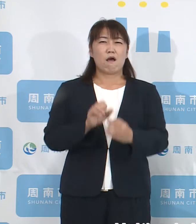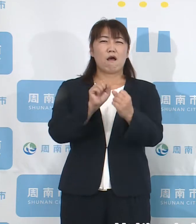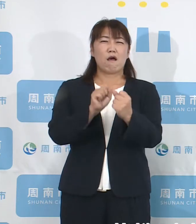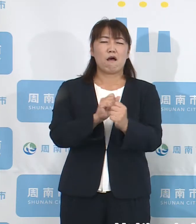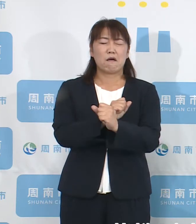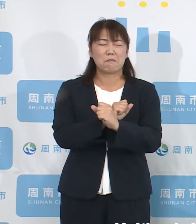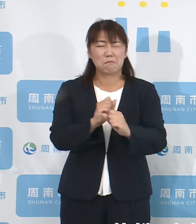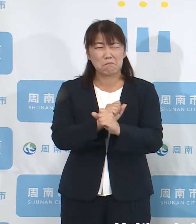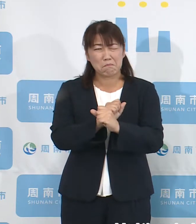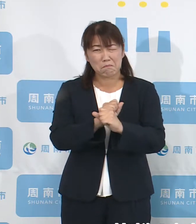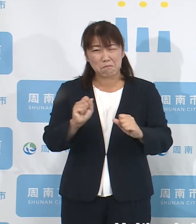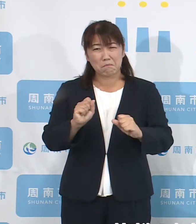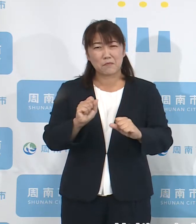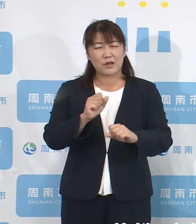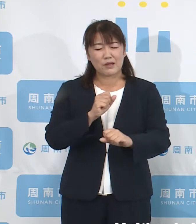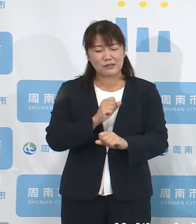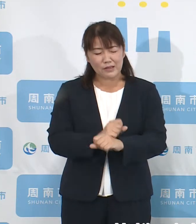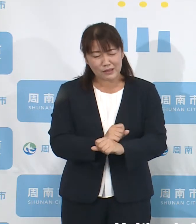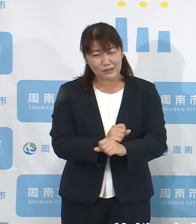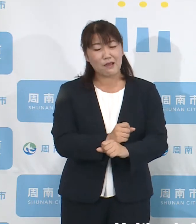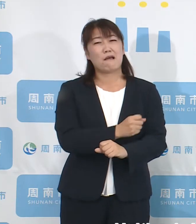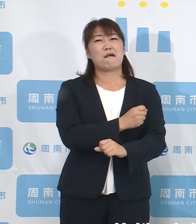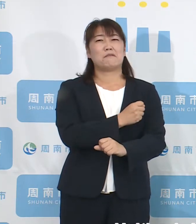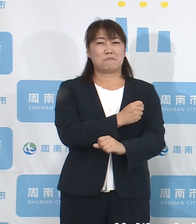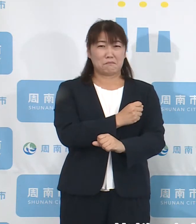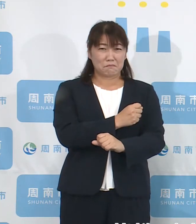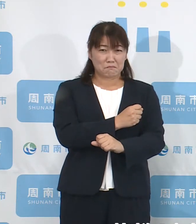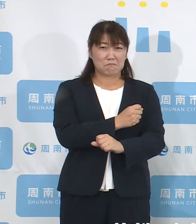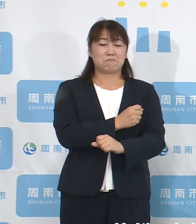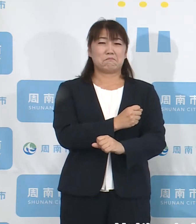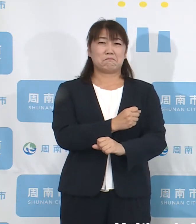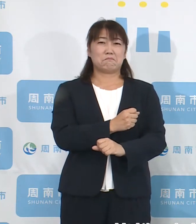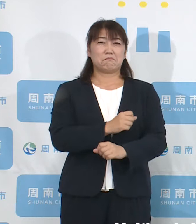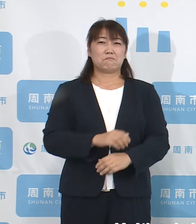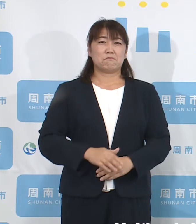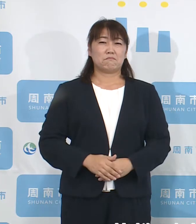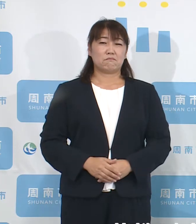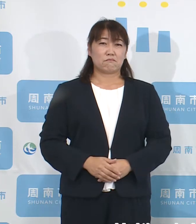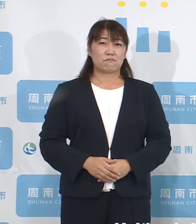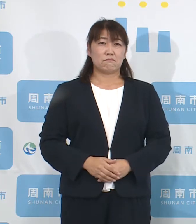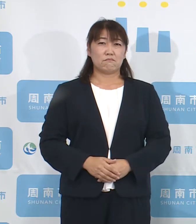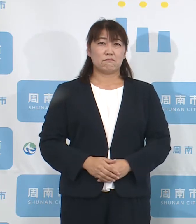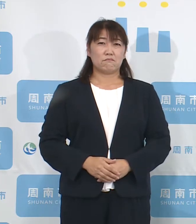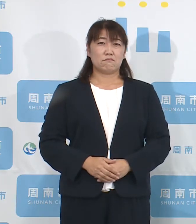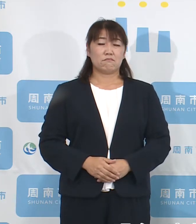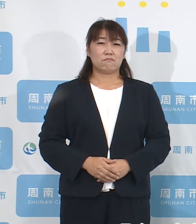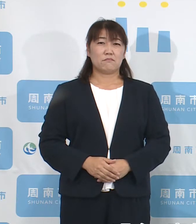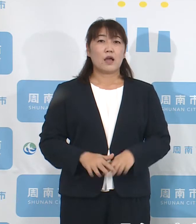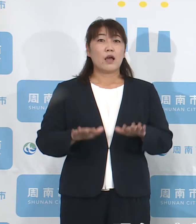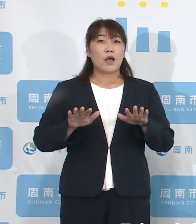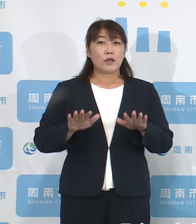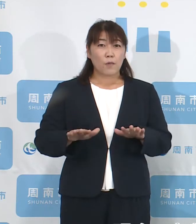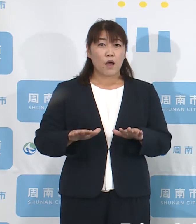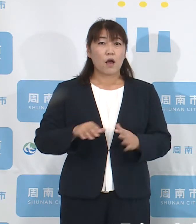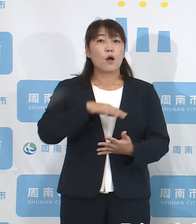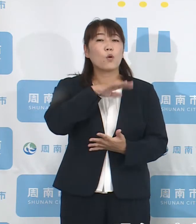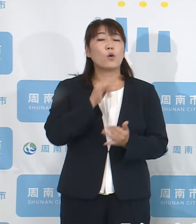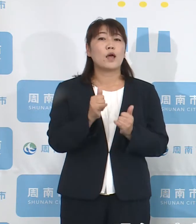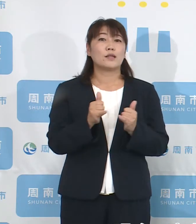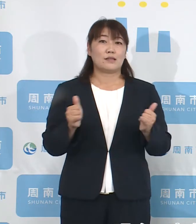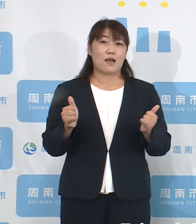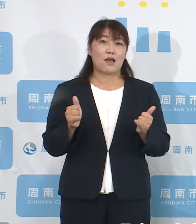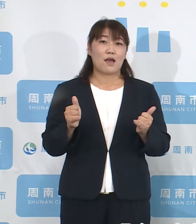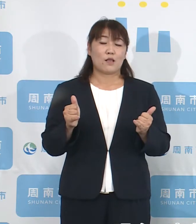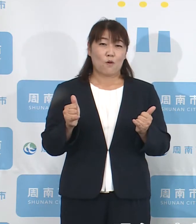見することができず、大変残念に思っているところでございます。現在高齢者